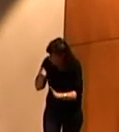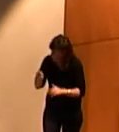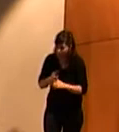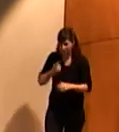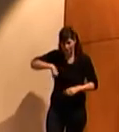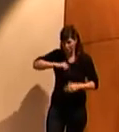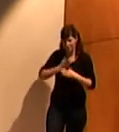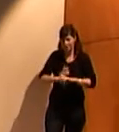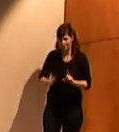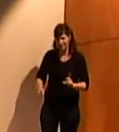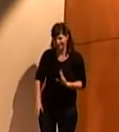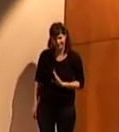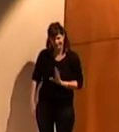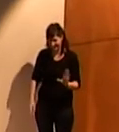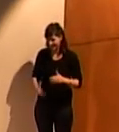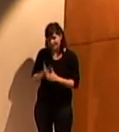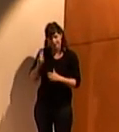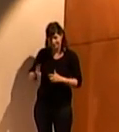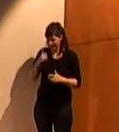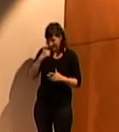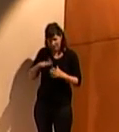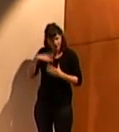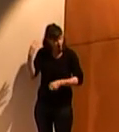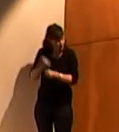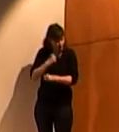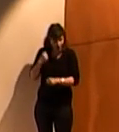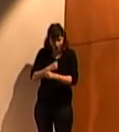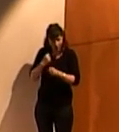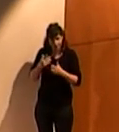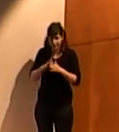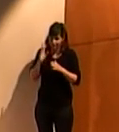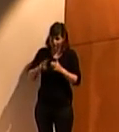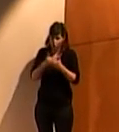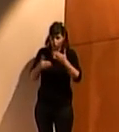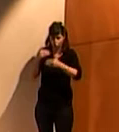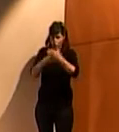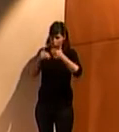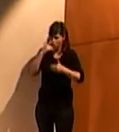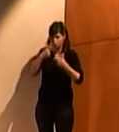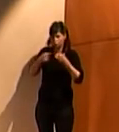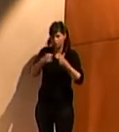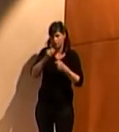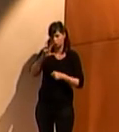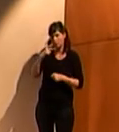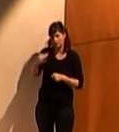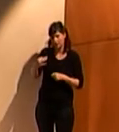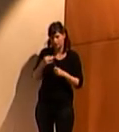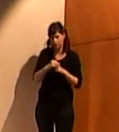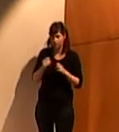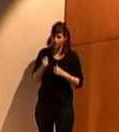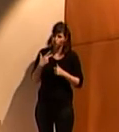pas encore. C'était très intense. Il faut savoir que cette construction nécessitait 3 semaines